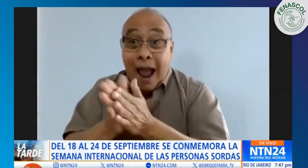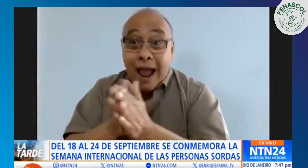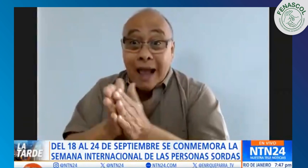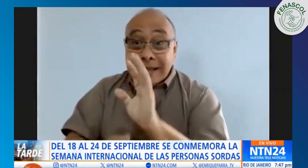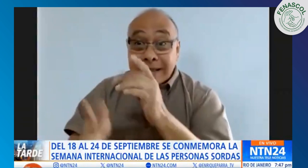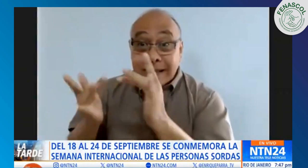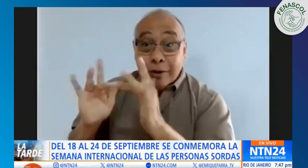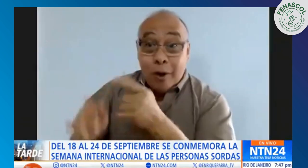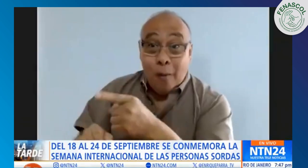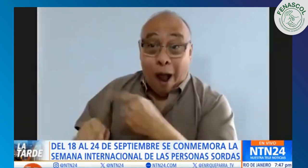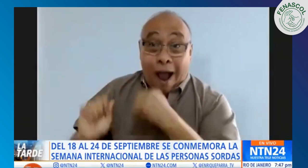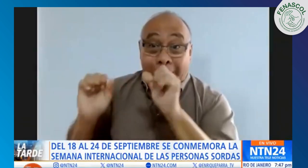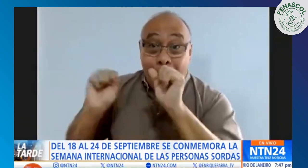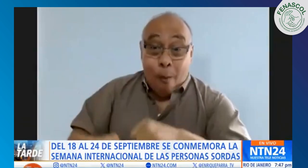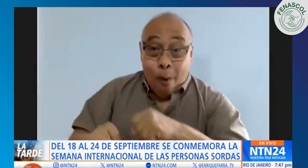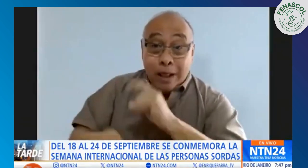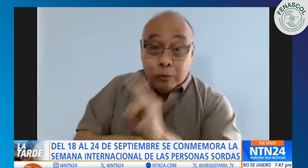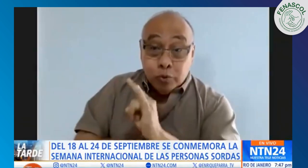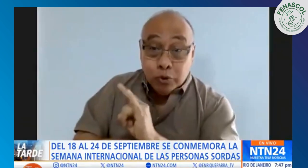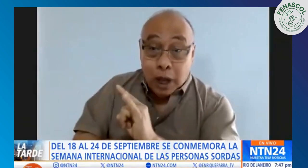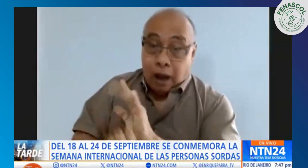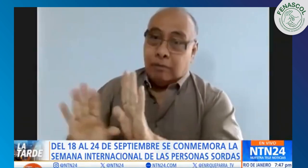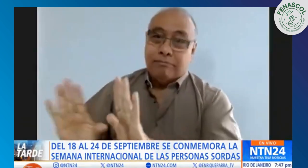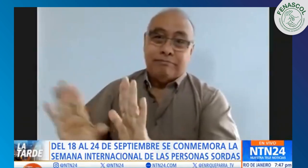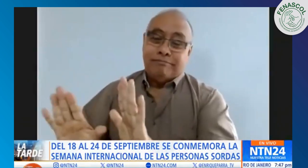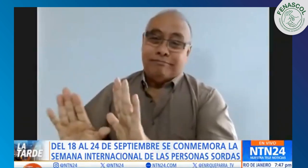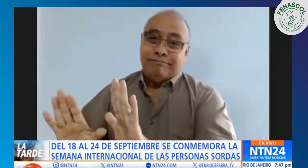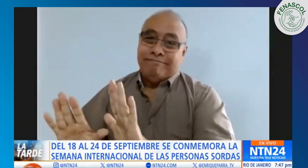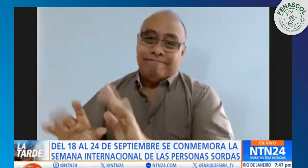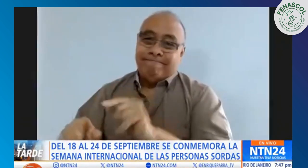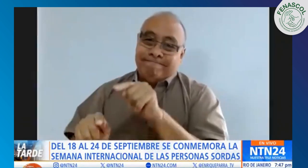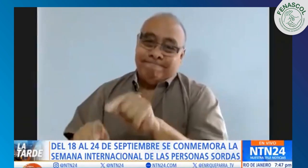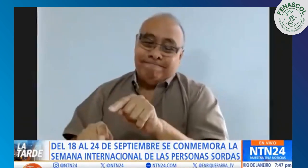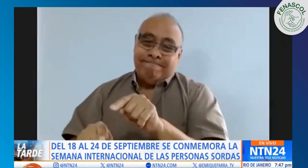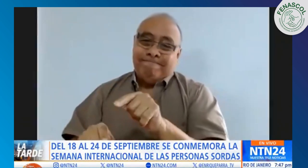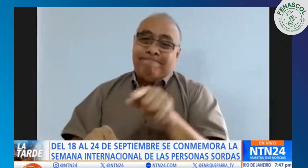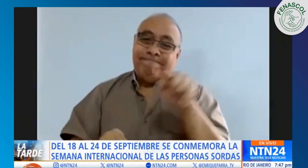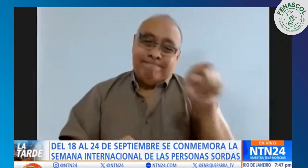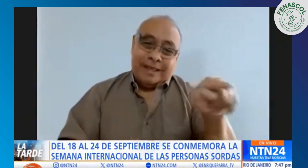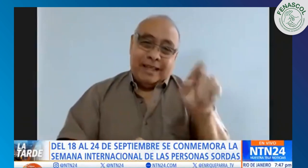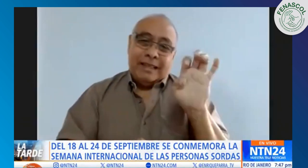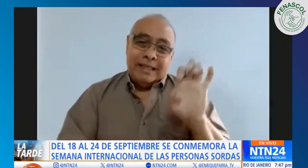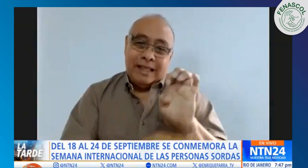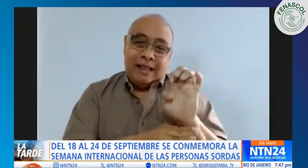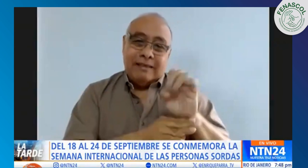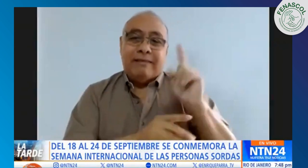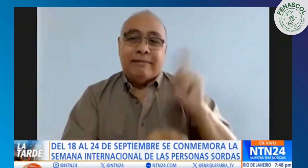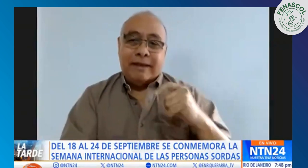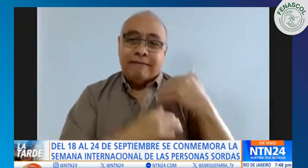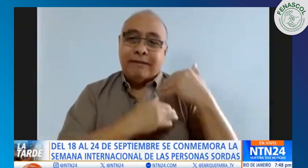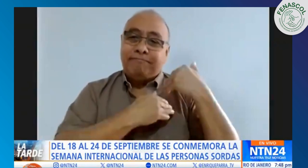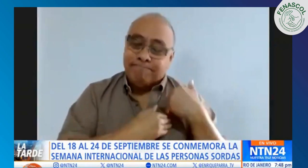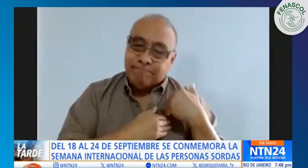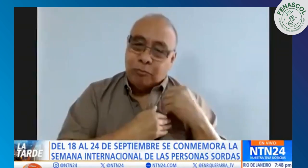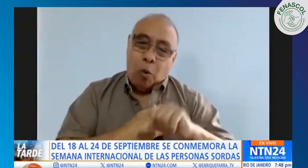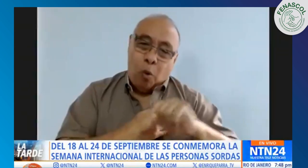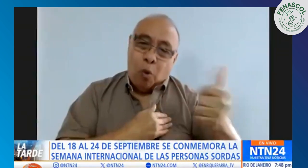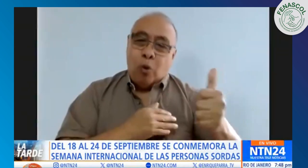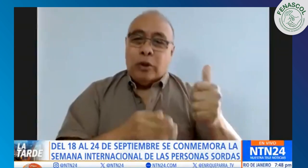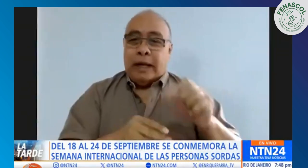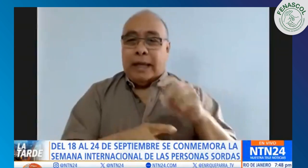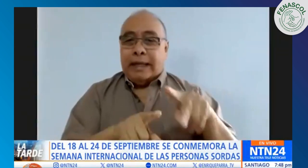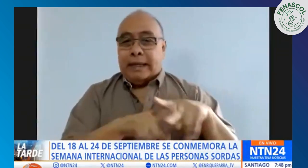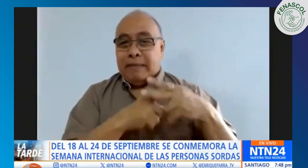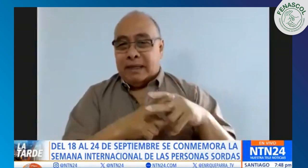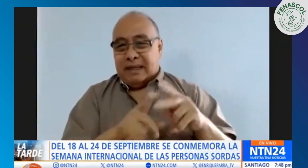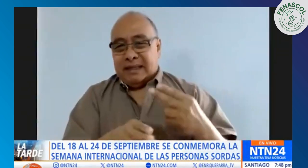las personas sordas. Muchas entidades decían, ¡ay, está el centro de relevo, lo voy a usar para garantizar el servicio de interpretación!